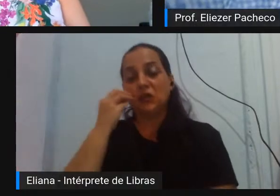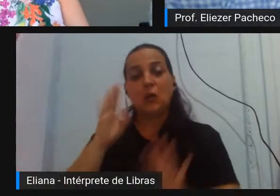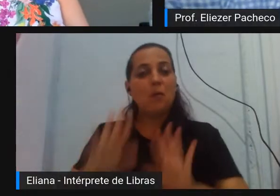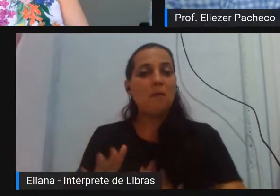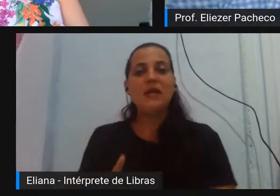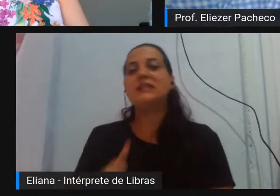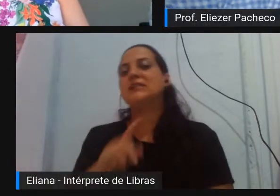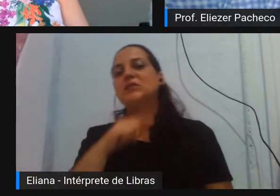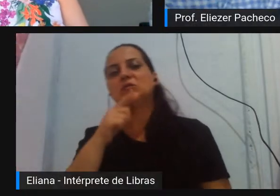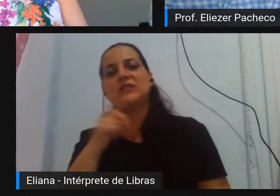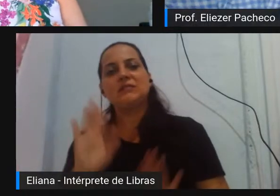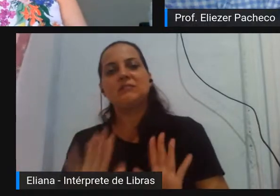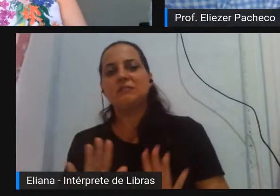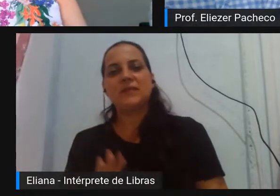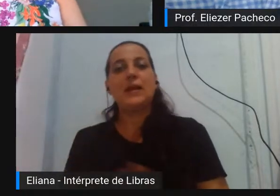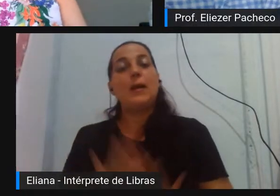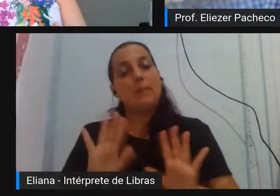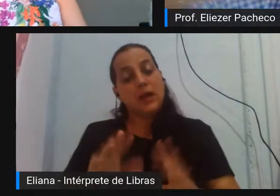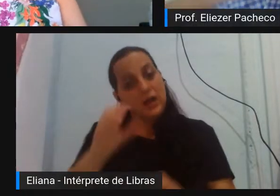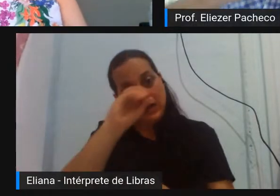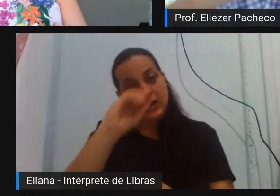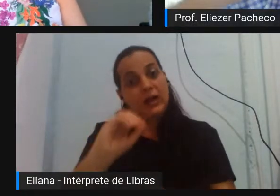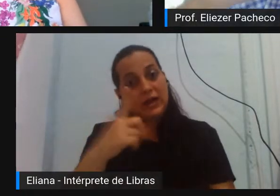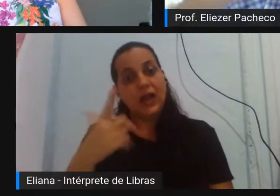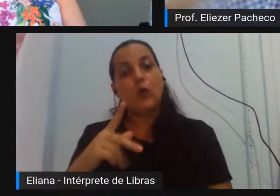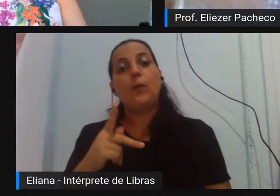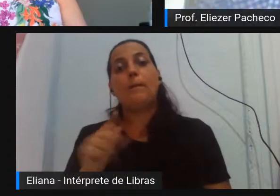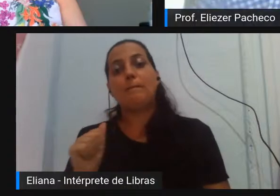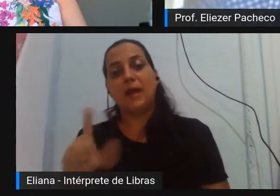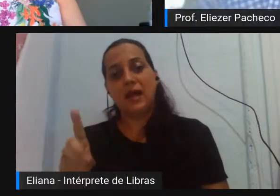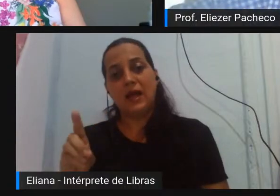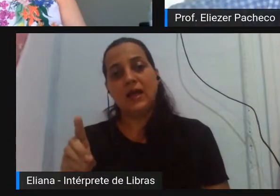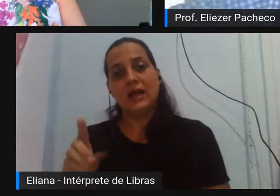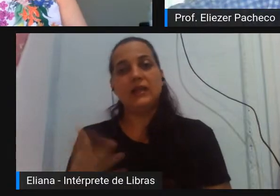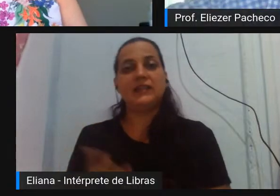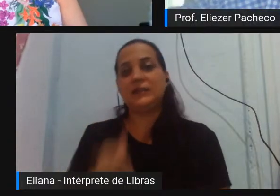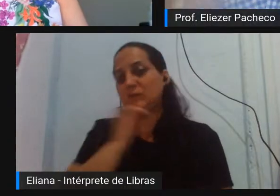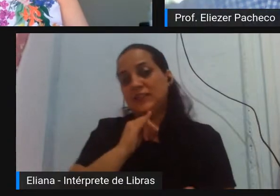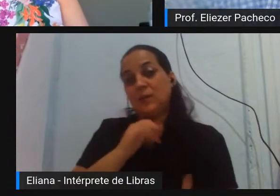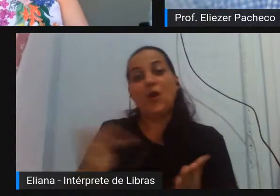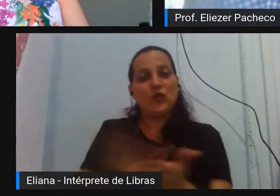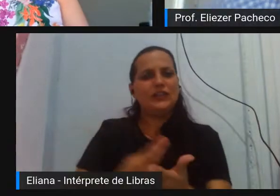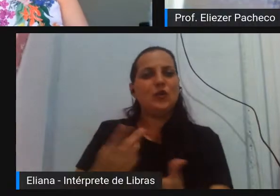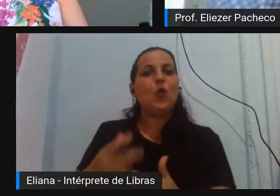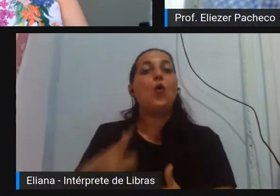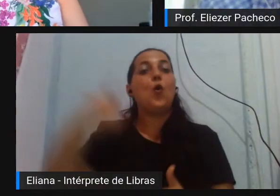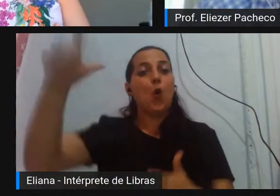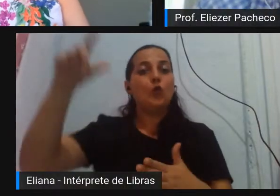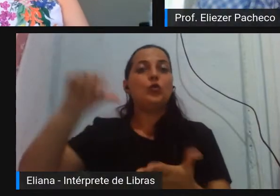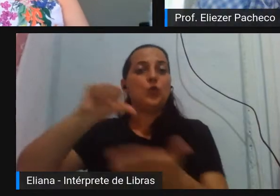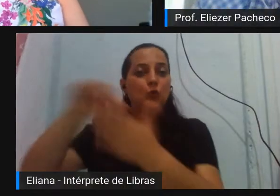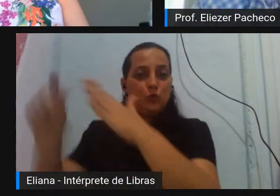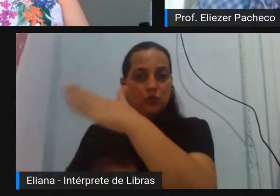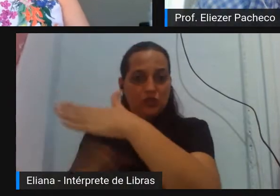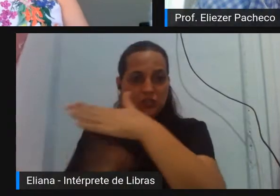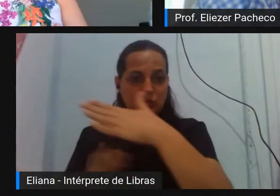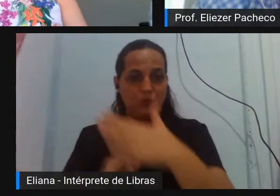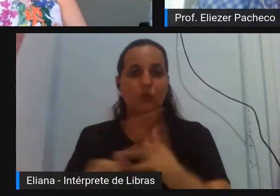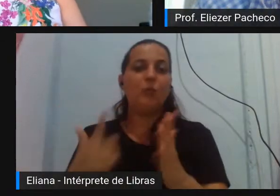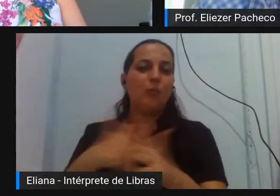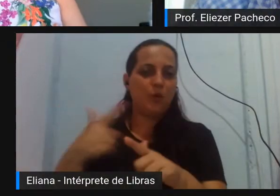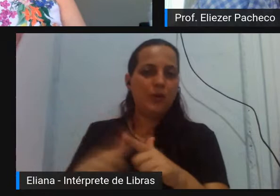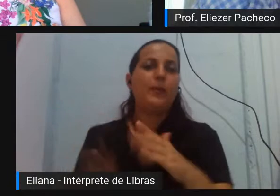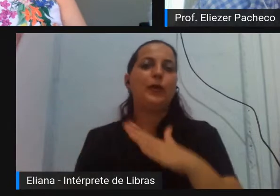um PAD, por exemplo, né? E a pretexto de que o reitor eleito está respondendo um PAD, aí eles atrasam a